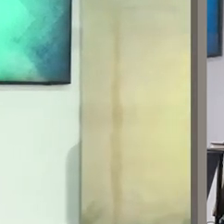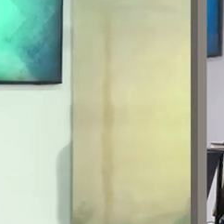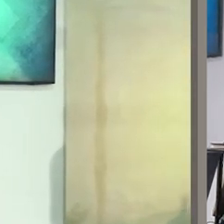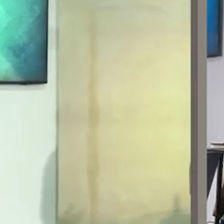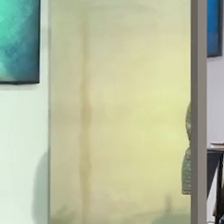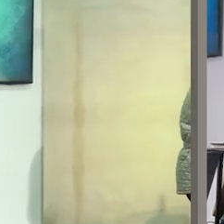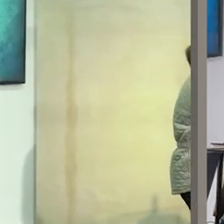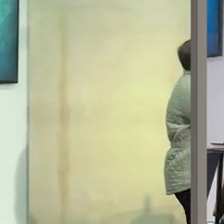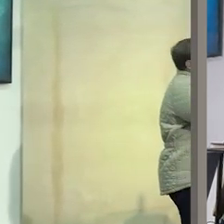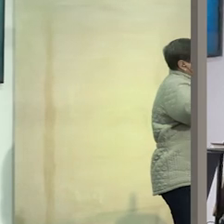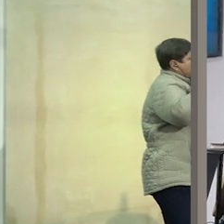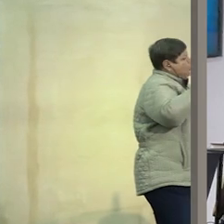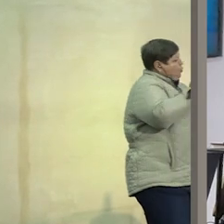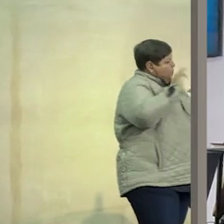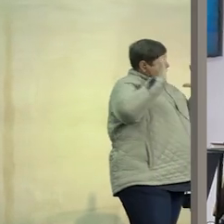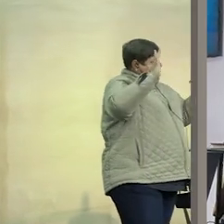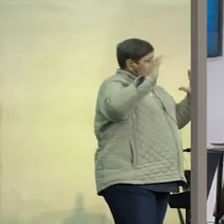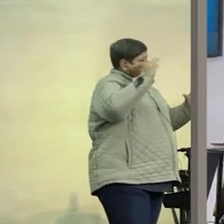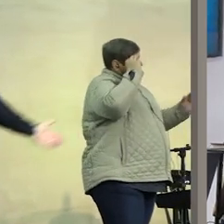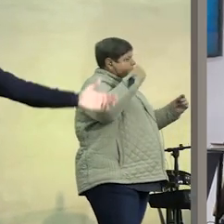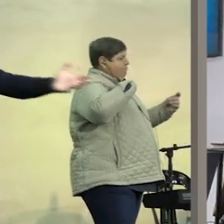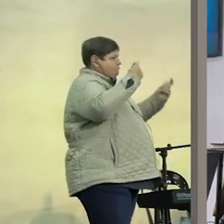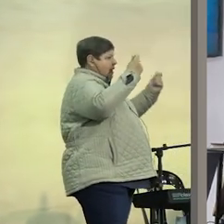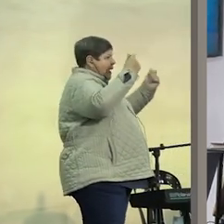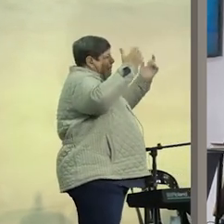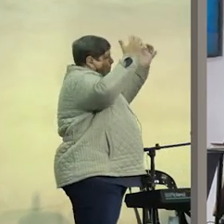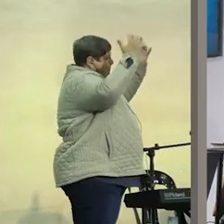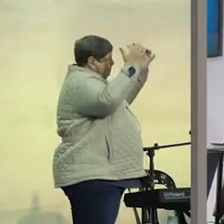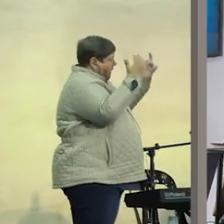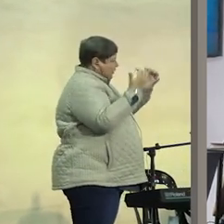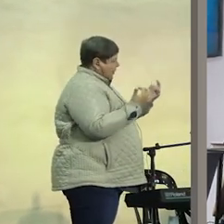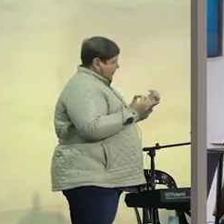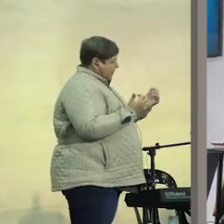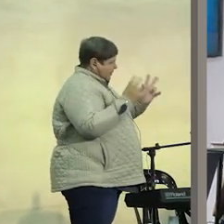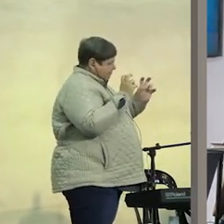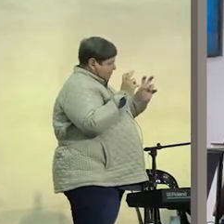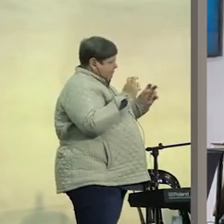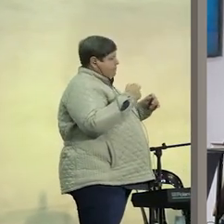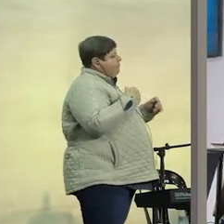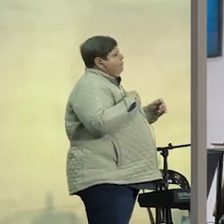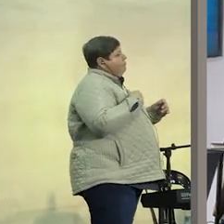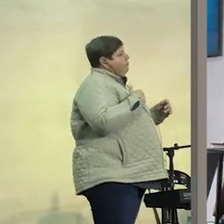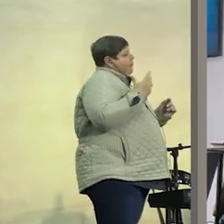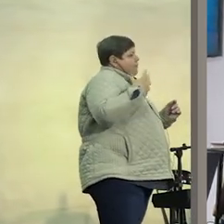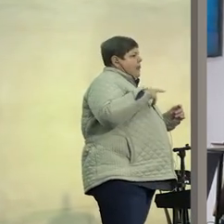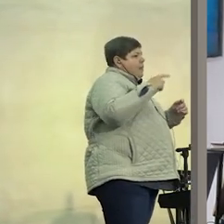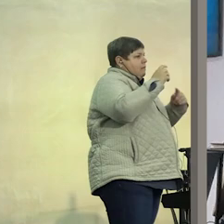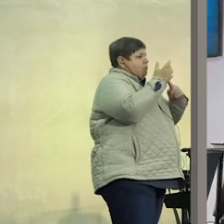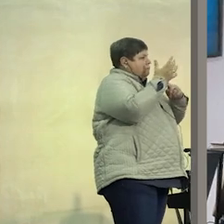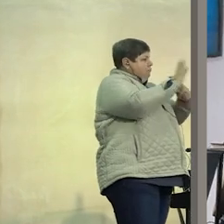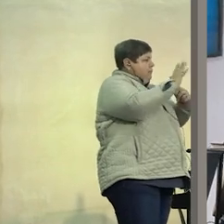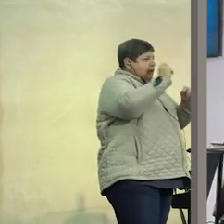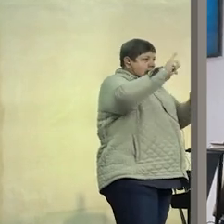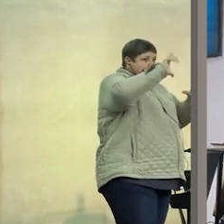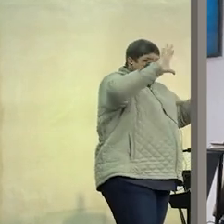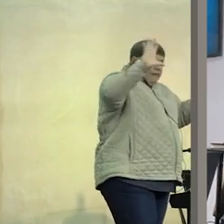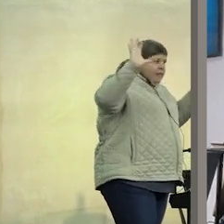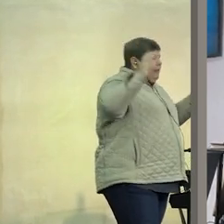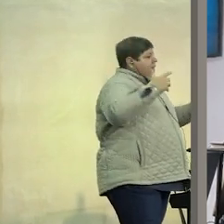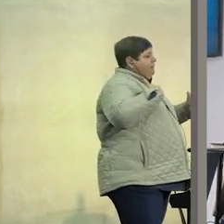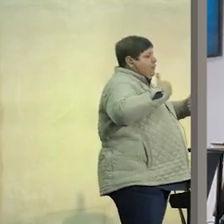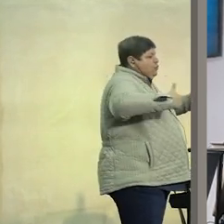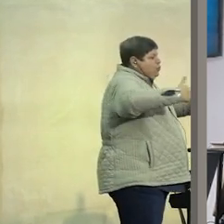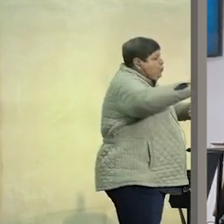julle prentjie. Wanneer ons 'n begroting sou opstel, kom ons sê ons stel 'n begroting op, en ons sê, hoorie julle, ons moet skerms in die kerkie, ons moet netjies se stoel hê, dan